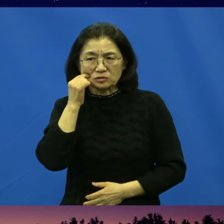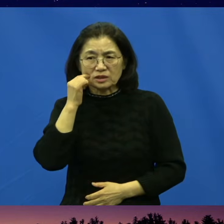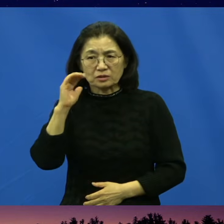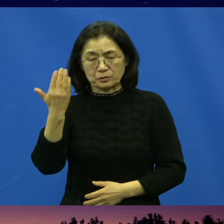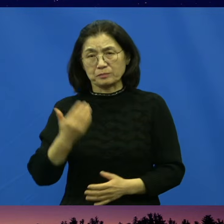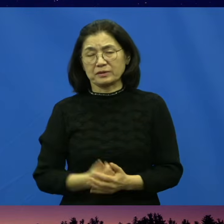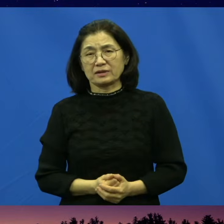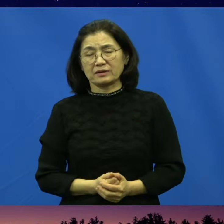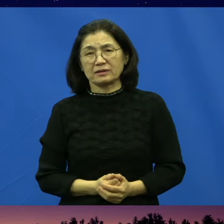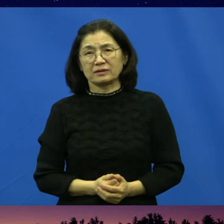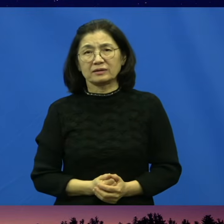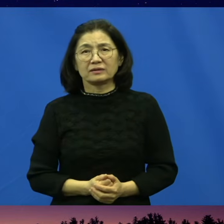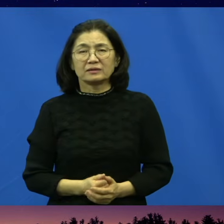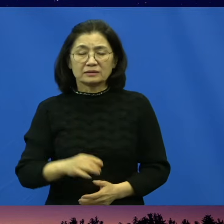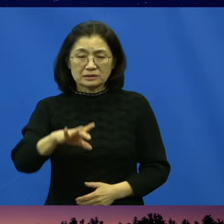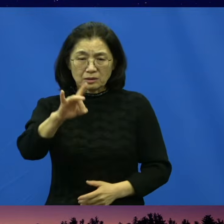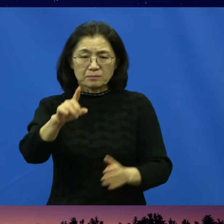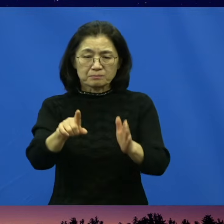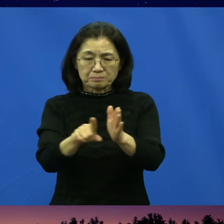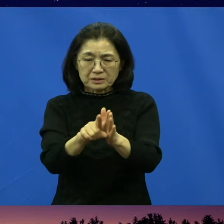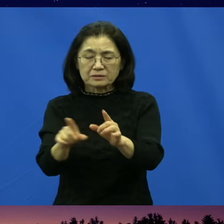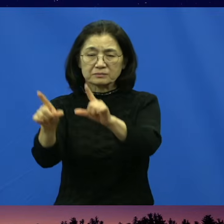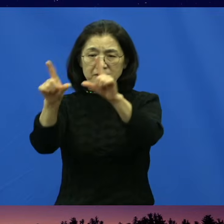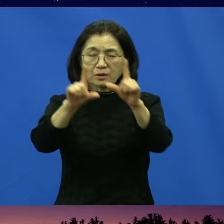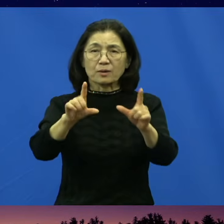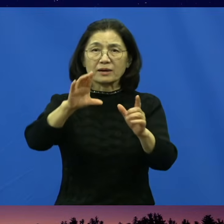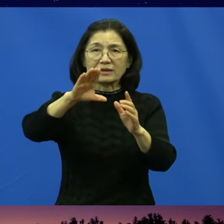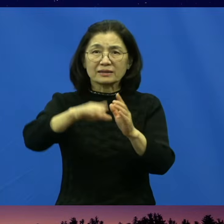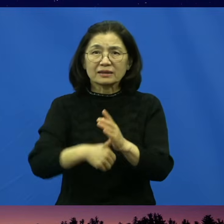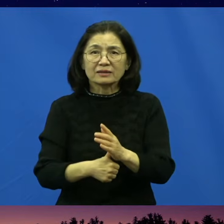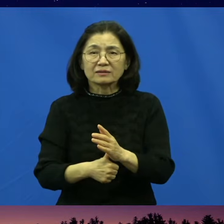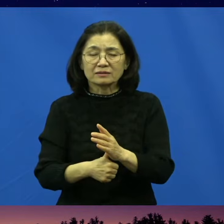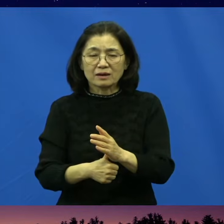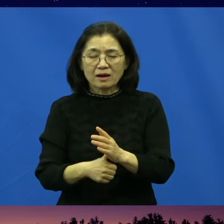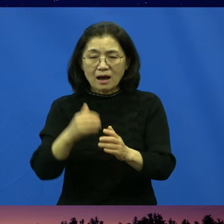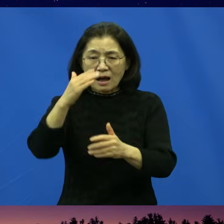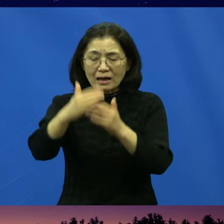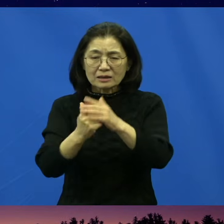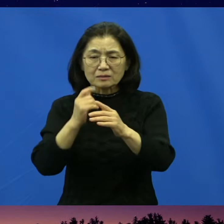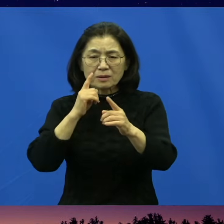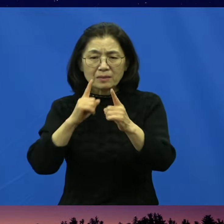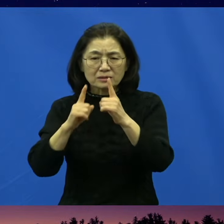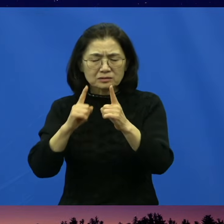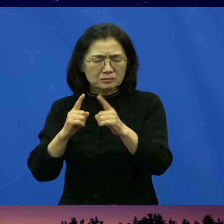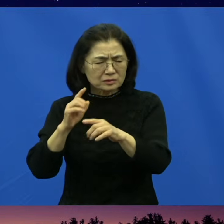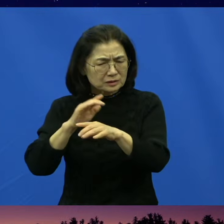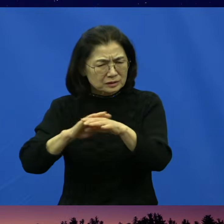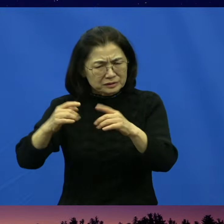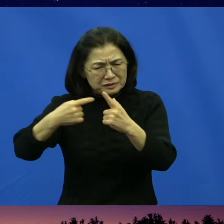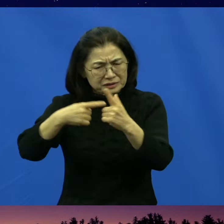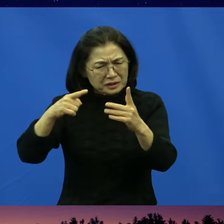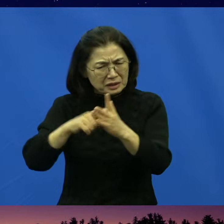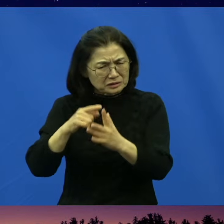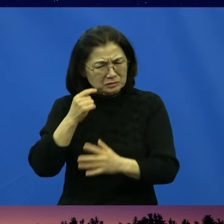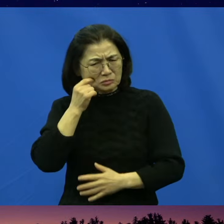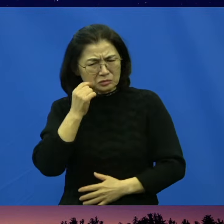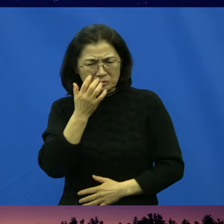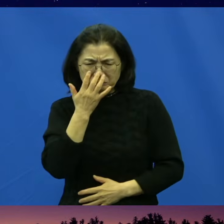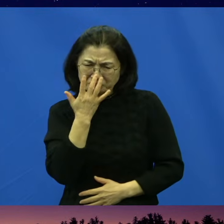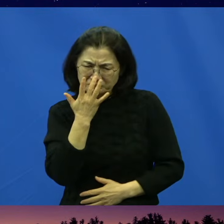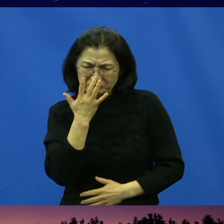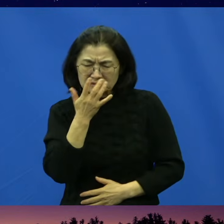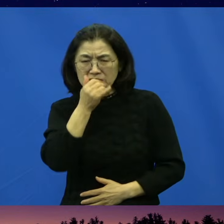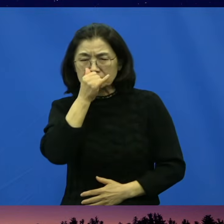여러분, 처음에 신앙생활 할 때는 말씀이 잘 안 들릴 때 이런 얘기를 합니다. 예배에 10분 전에